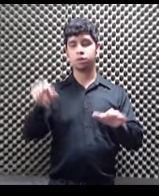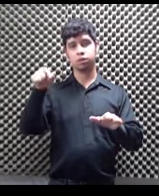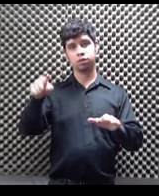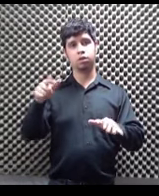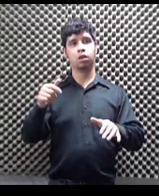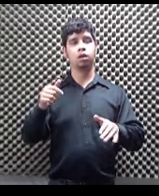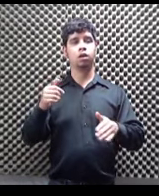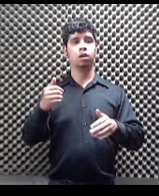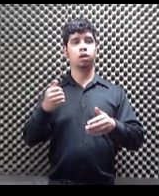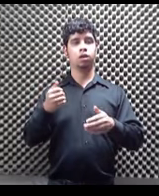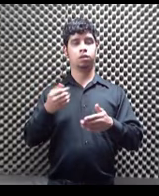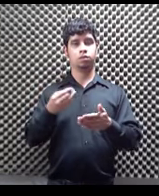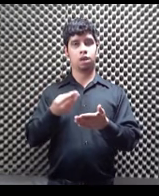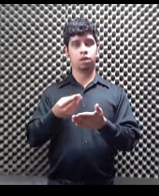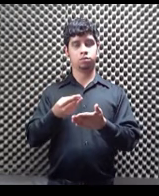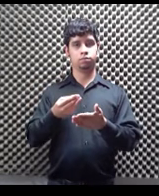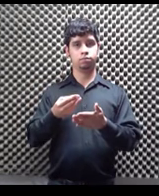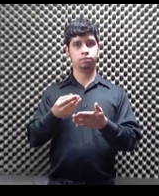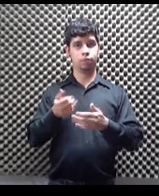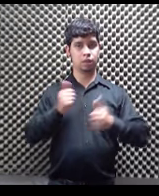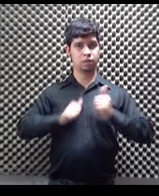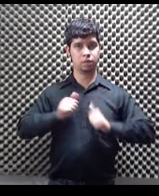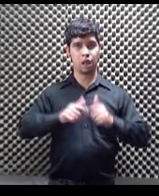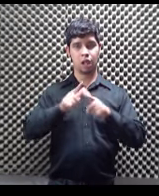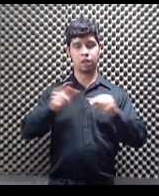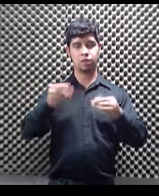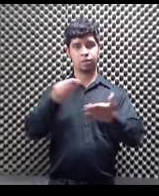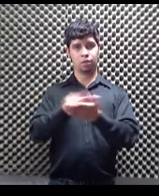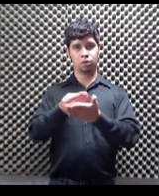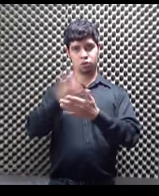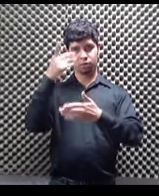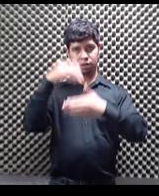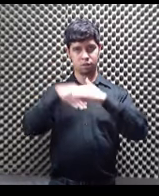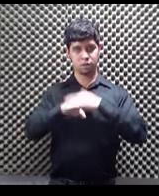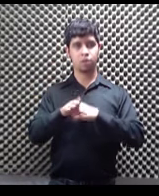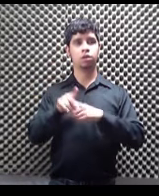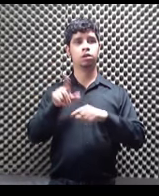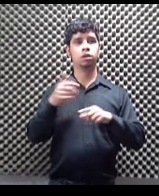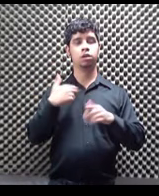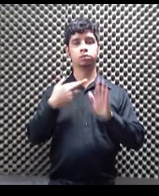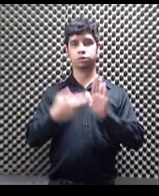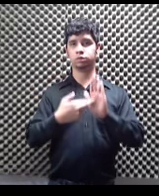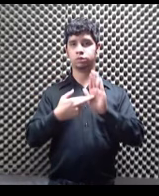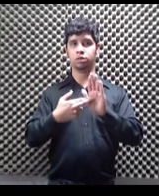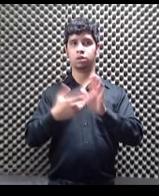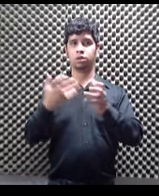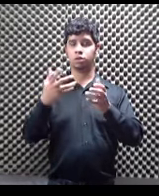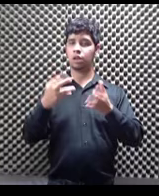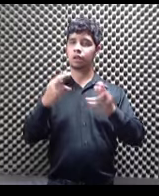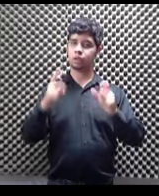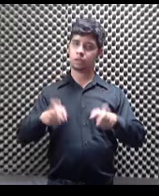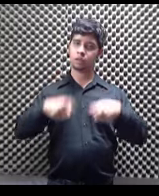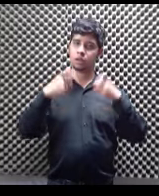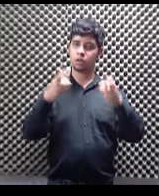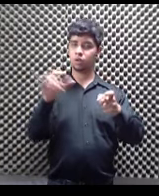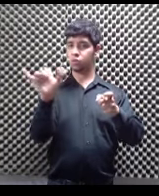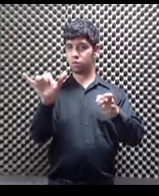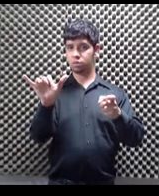actividad libre de costo para el público, que la Cooperativa de Artes Representativas quiso hacer ese regalo